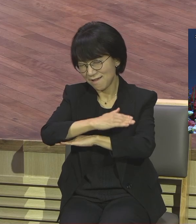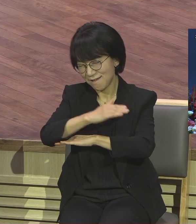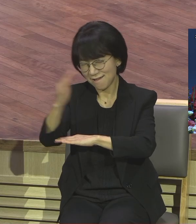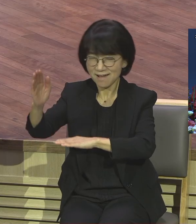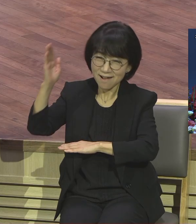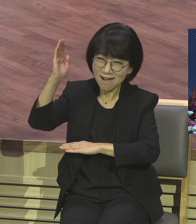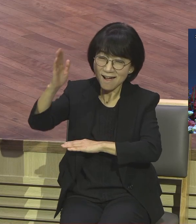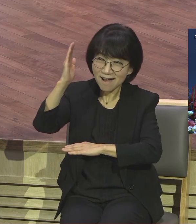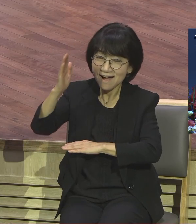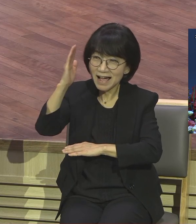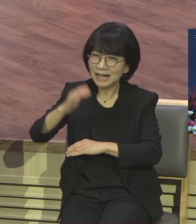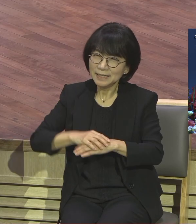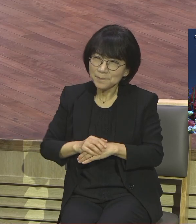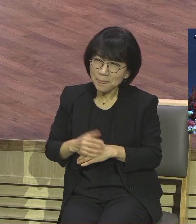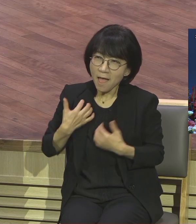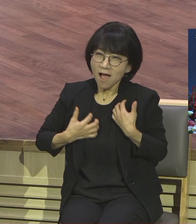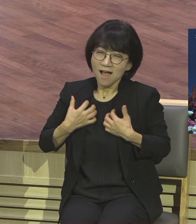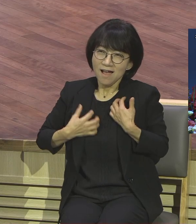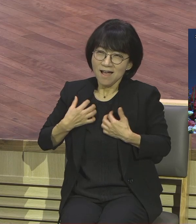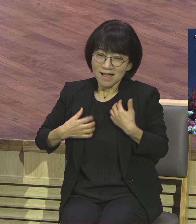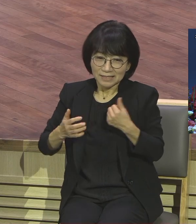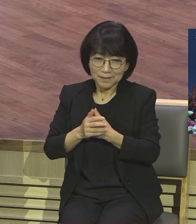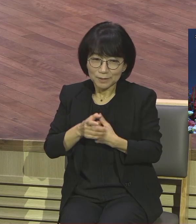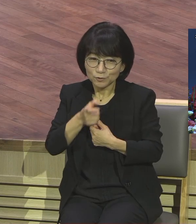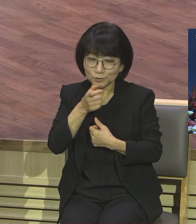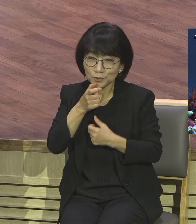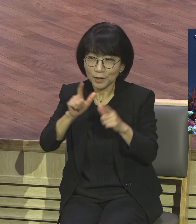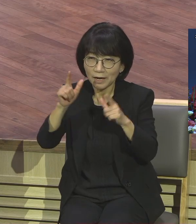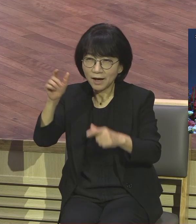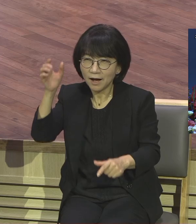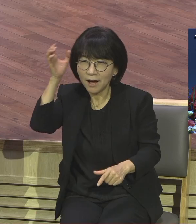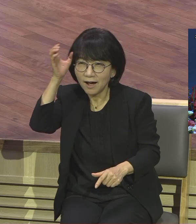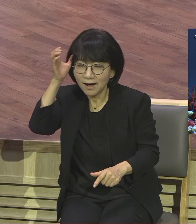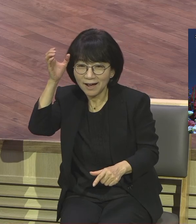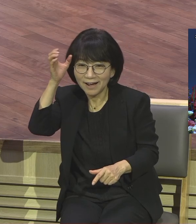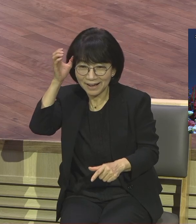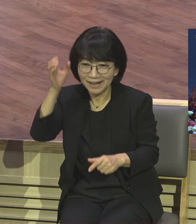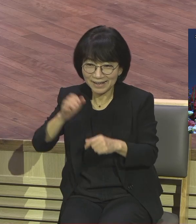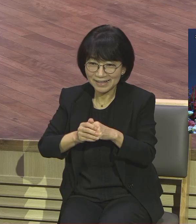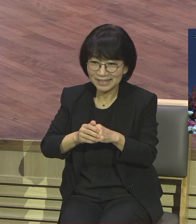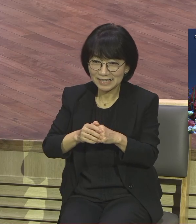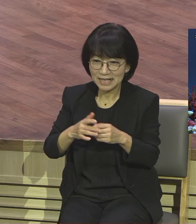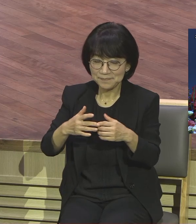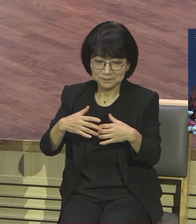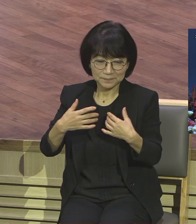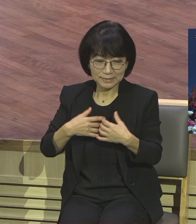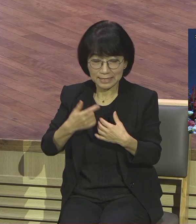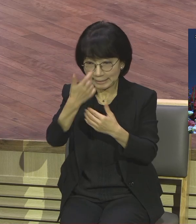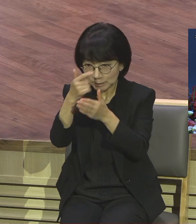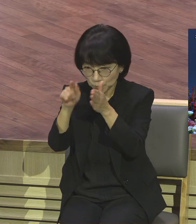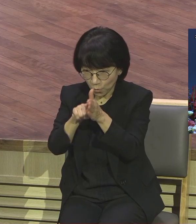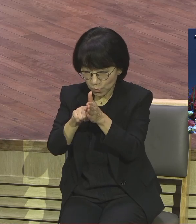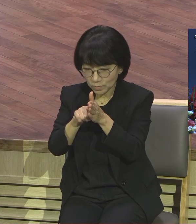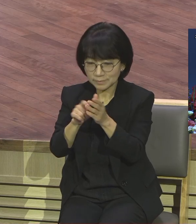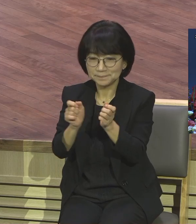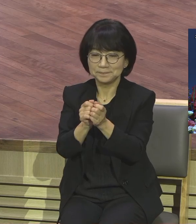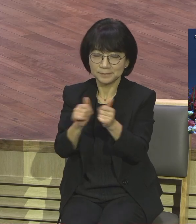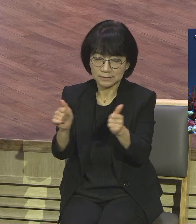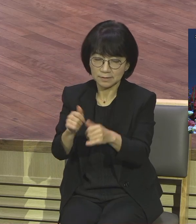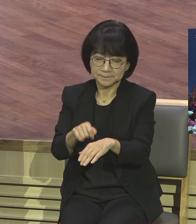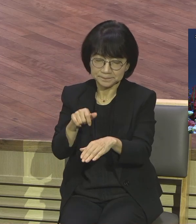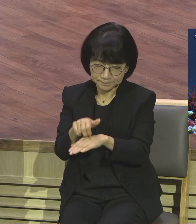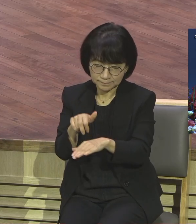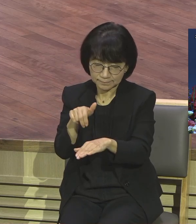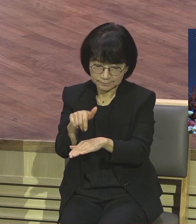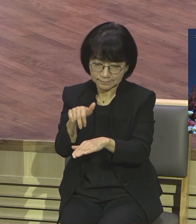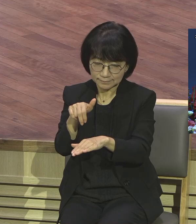달고 맛있는지 수요일만 기다리는 거요. 수요일만 기다리는 거. 기독도가 천성물 향하여 가는데 장망성을 떠나 착